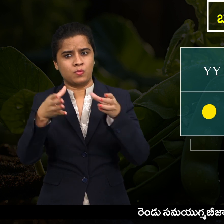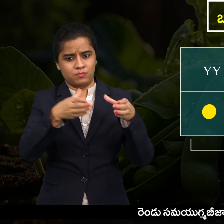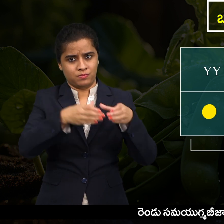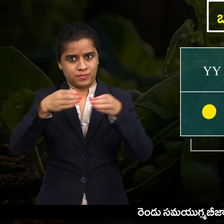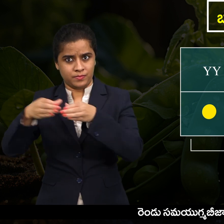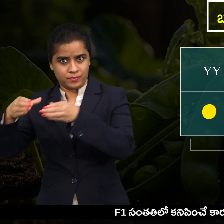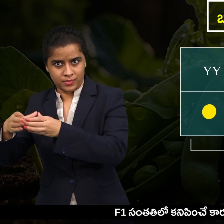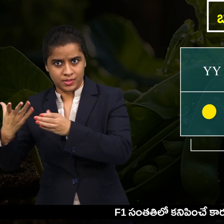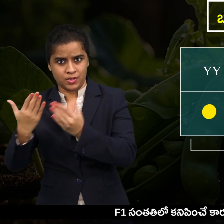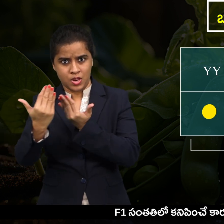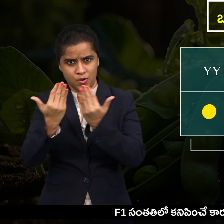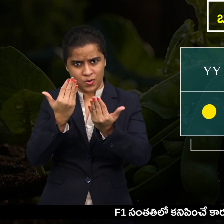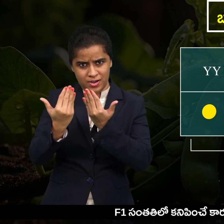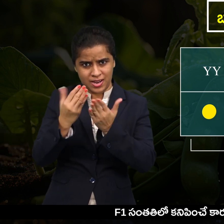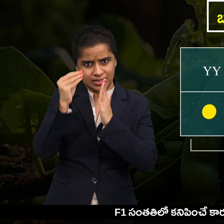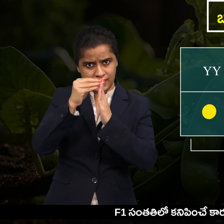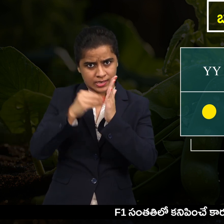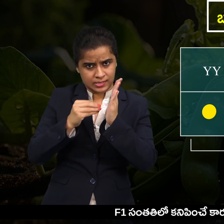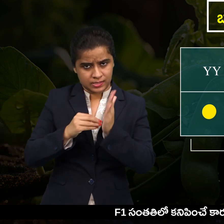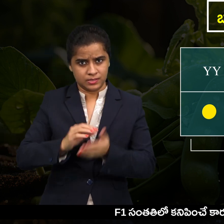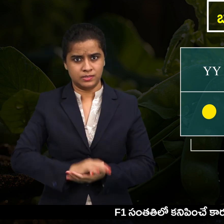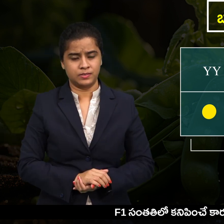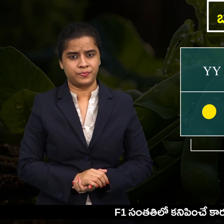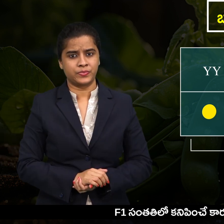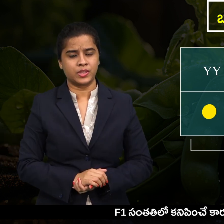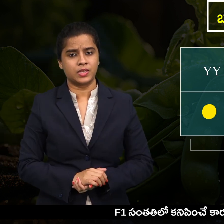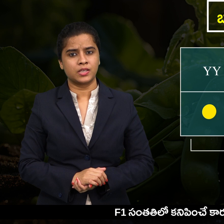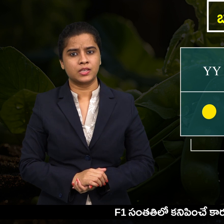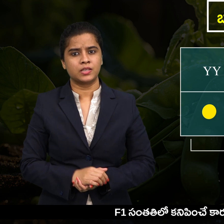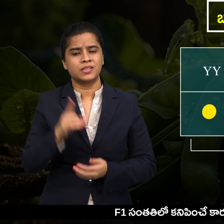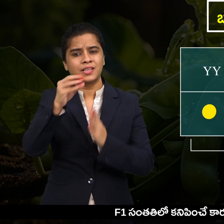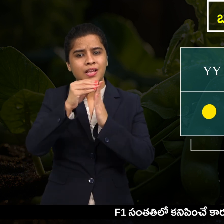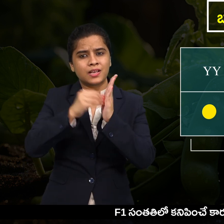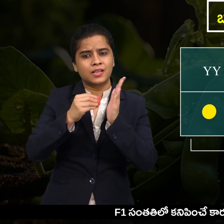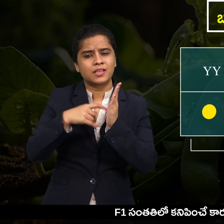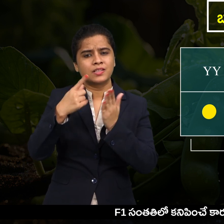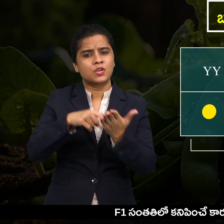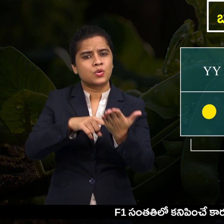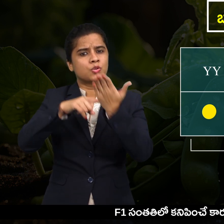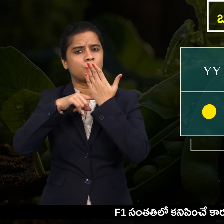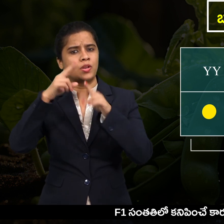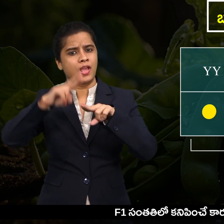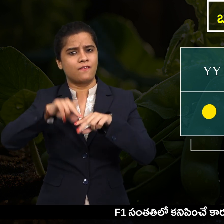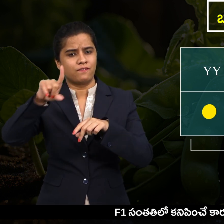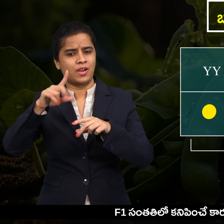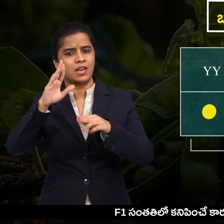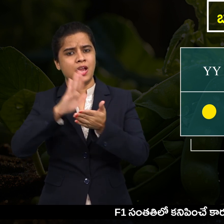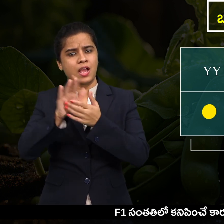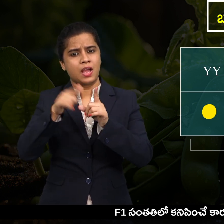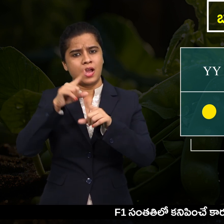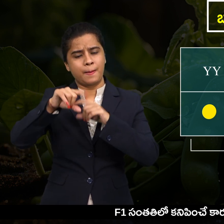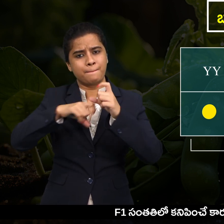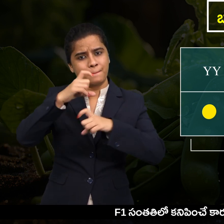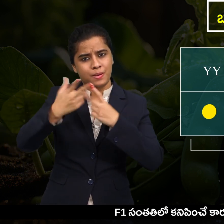సంకరణం జరిగినప్పుడు F1 సంతతిలో కనిపించే కారకాలు బహిర్గతంగా ఉంటాయి మరియు